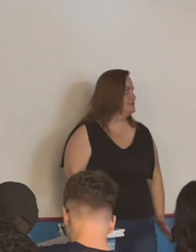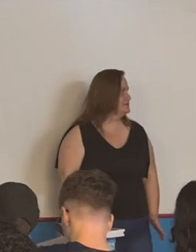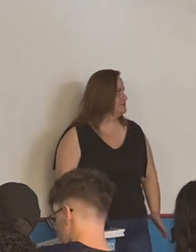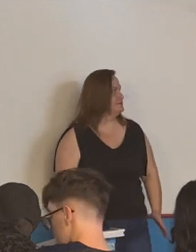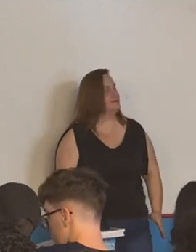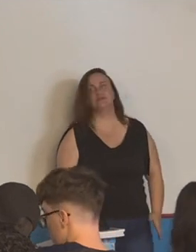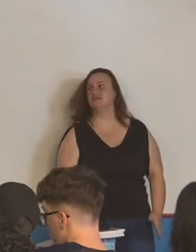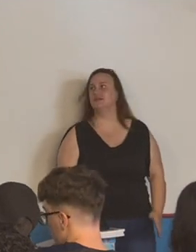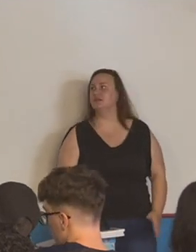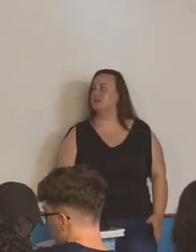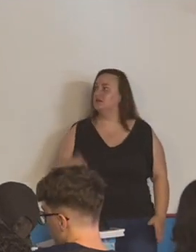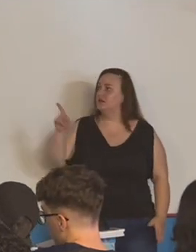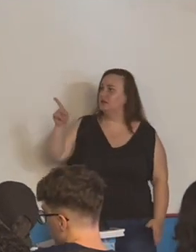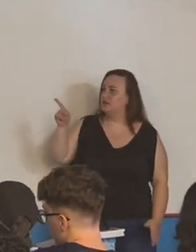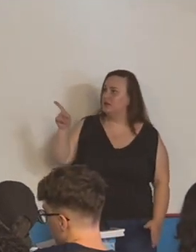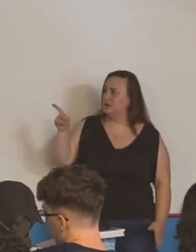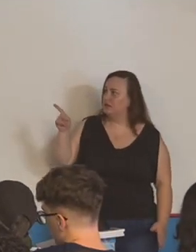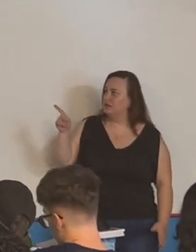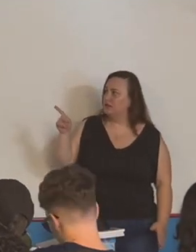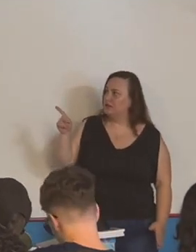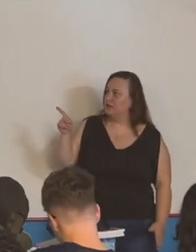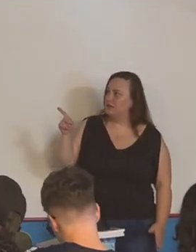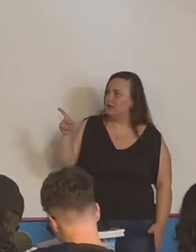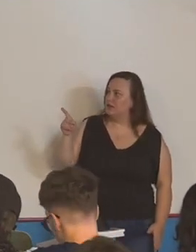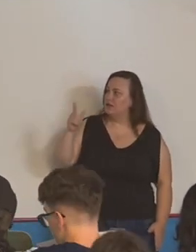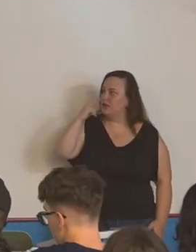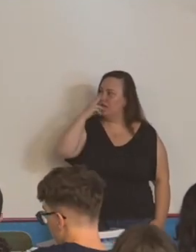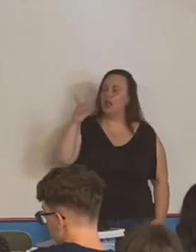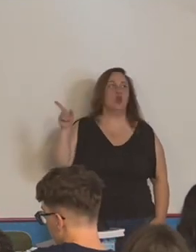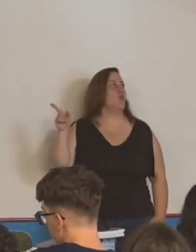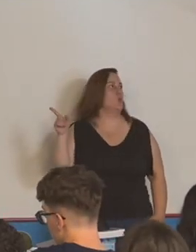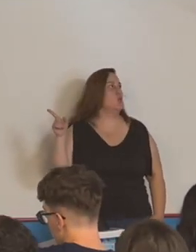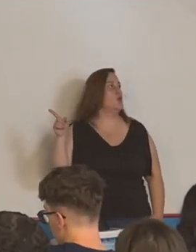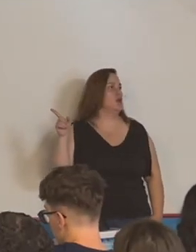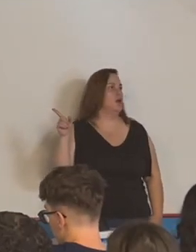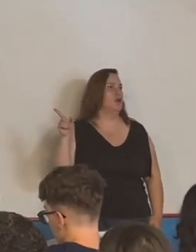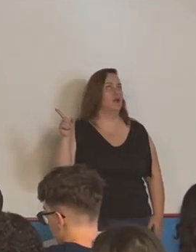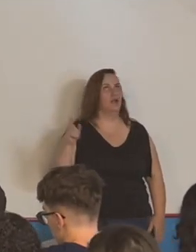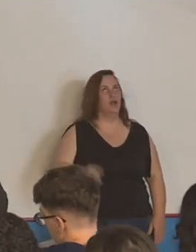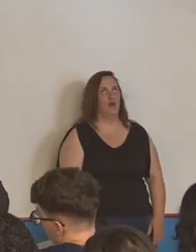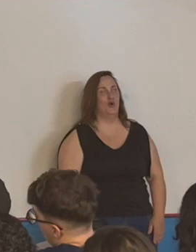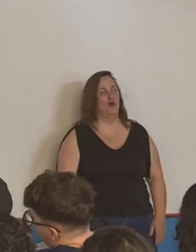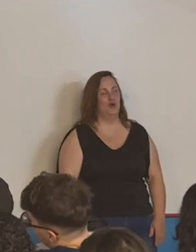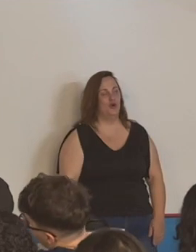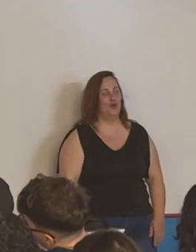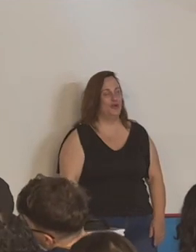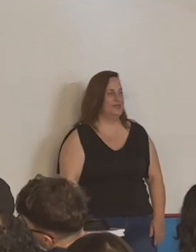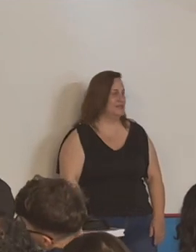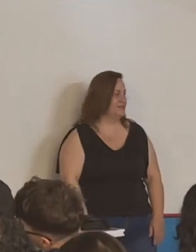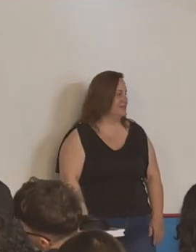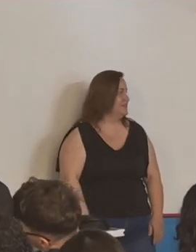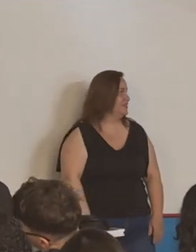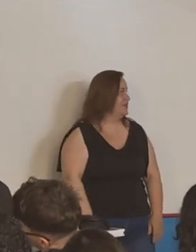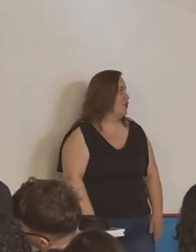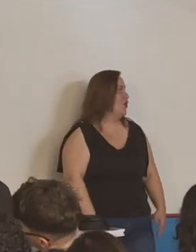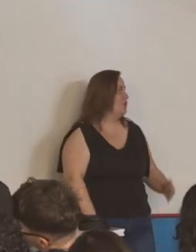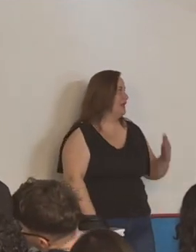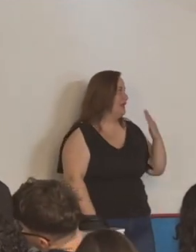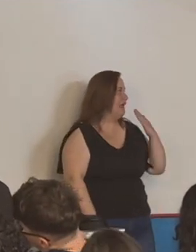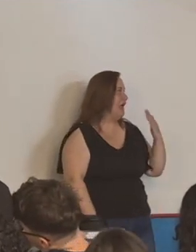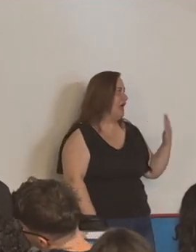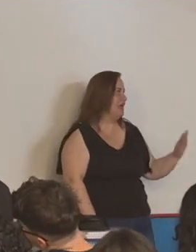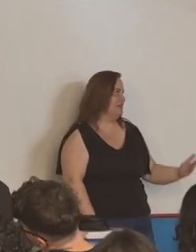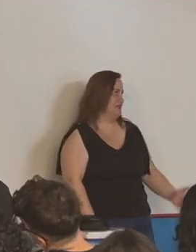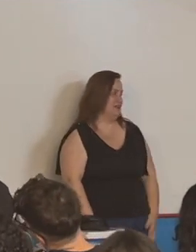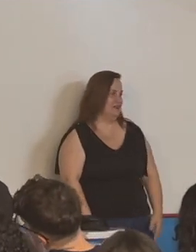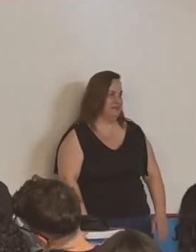Esse trabalho, eu acho que eu posso finalizar com ele, talvez, né? Bastante, eu já falei bastante aqui, galera. Deixa eu ver o